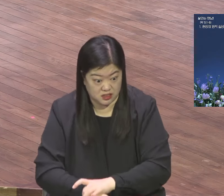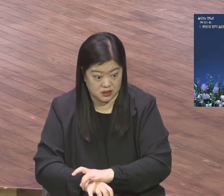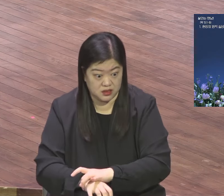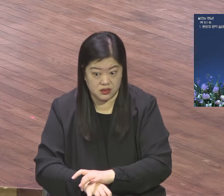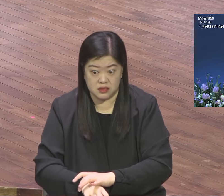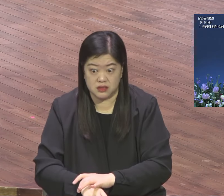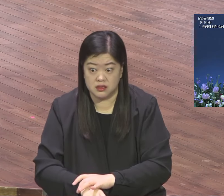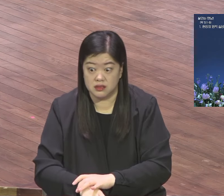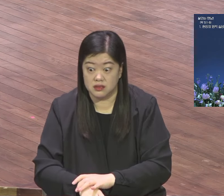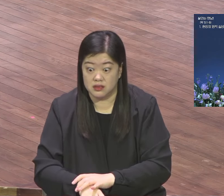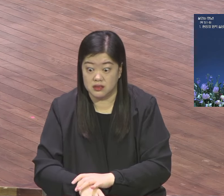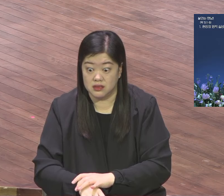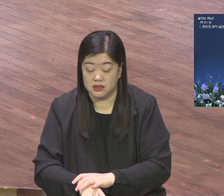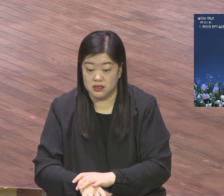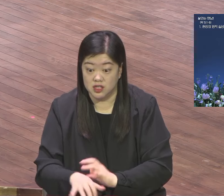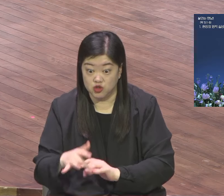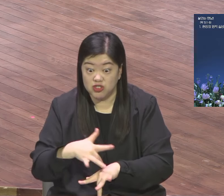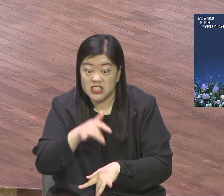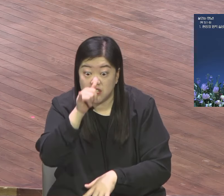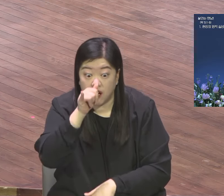아멘 해야지.